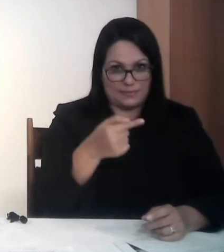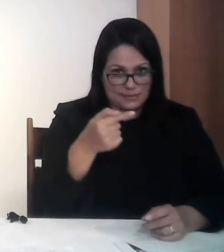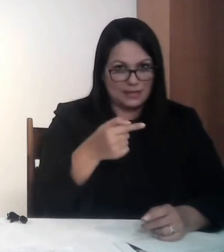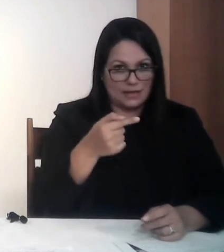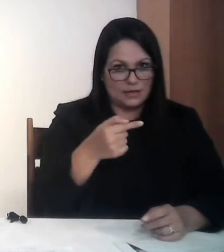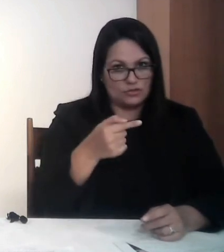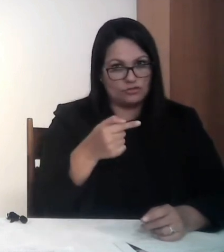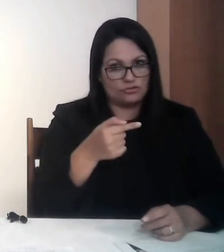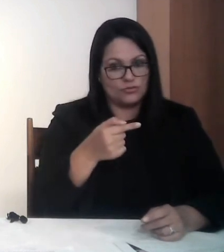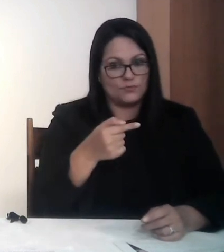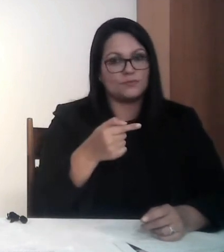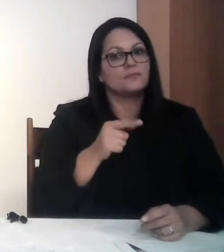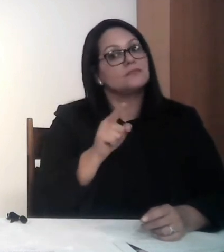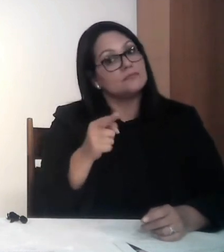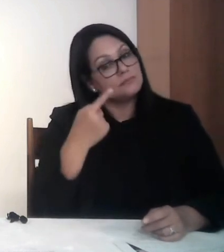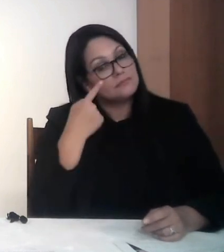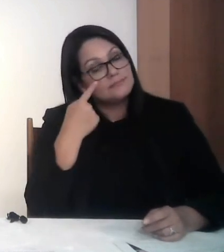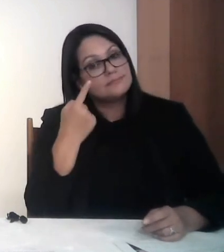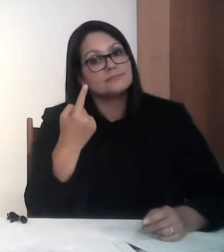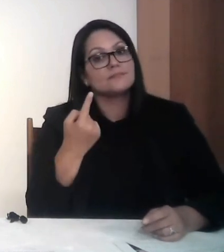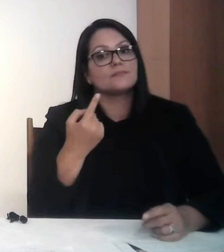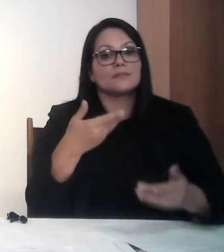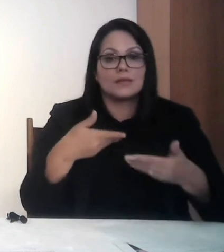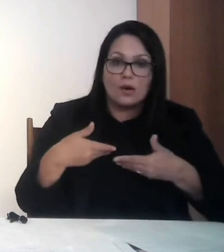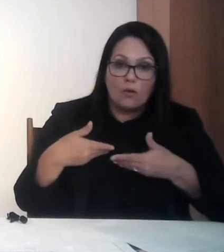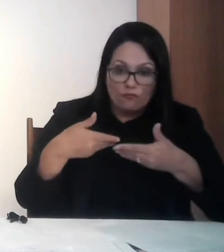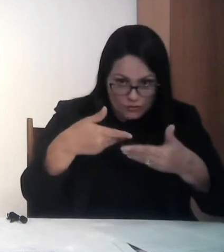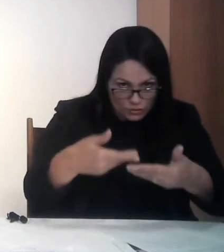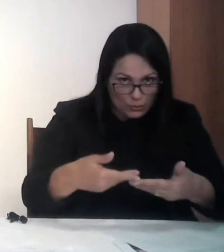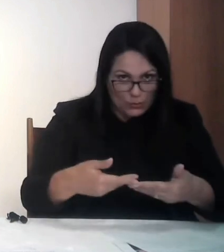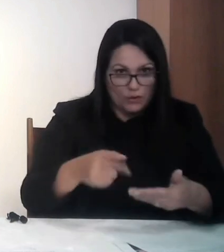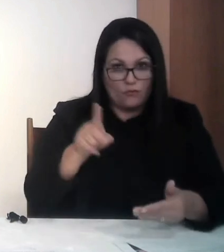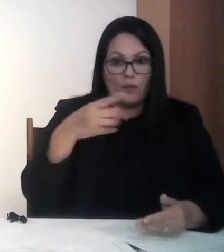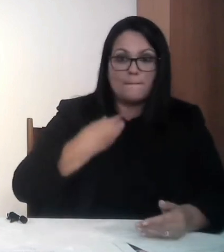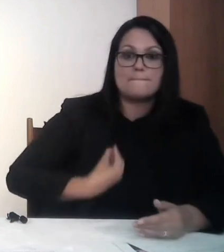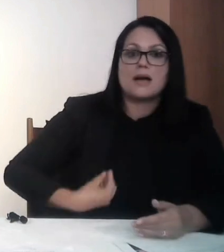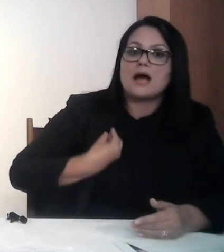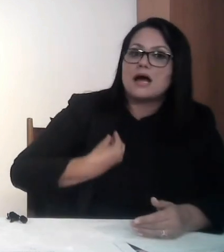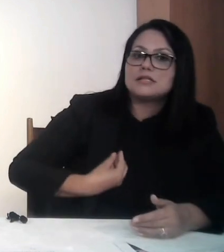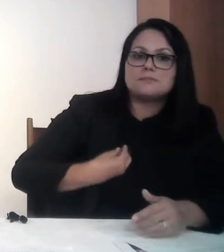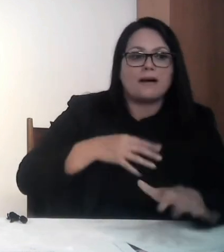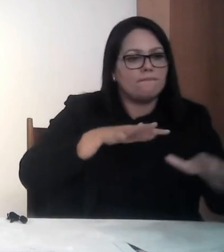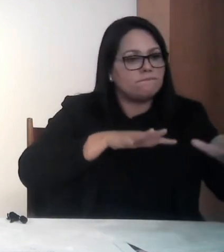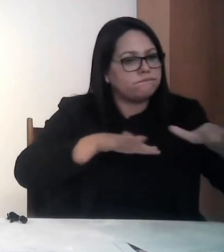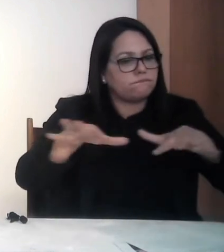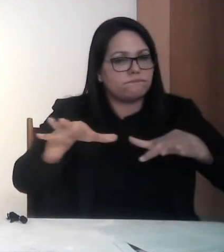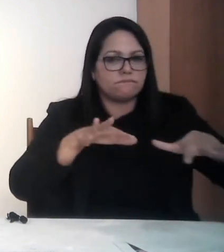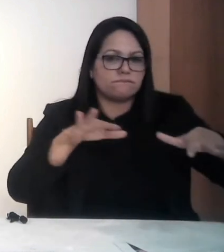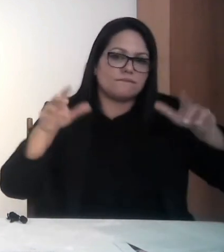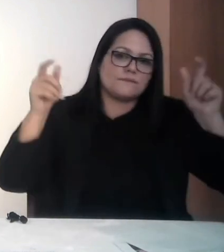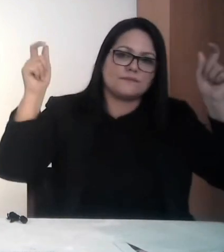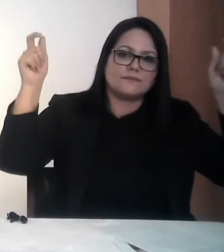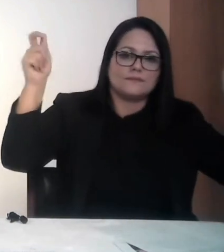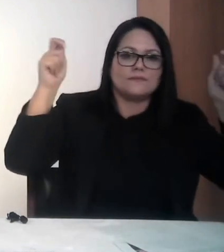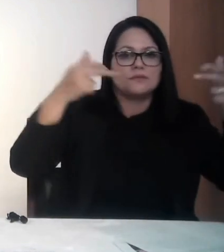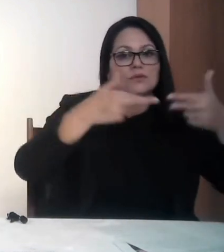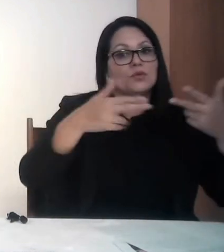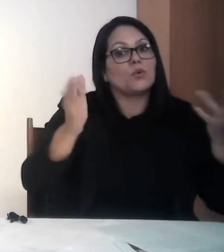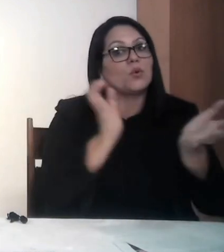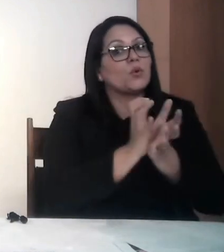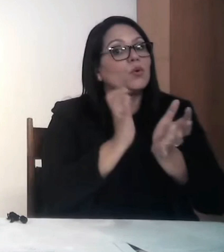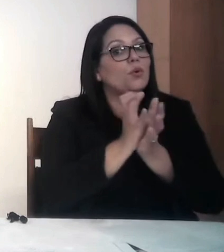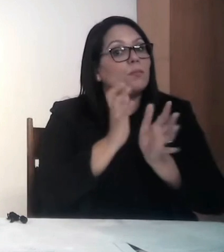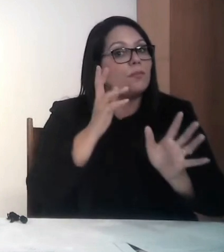e pretendo, a convite, participar dessa grande manifestação pública, fora de